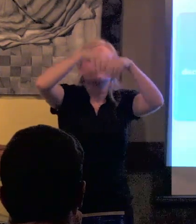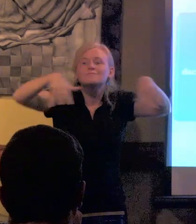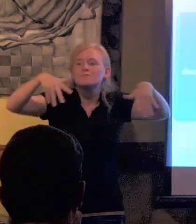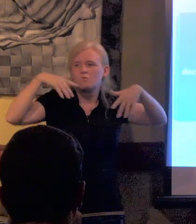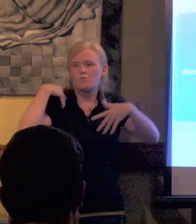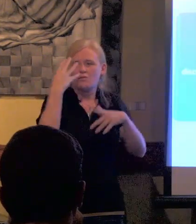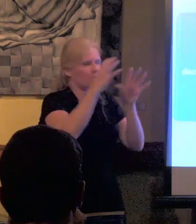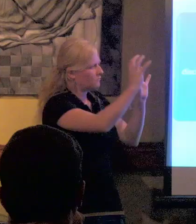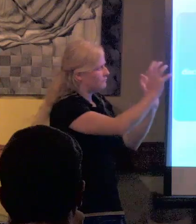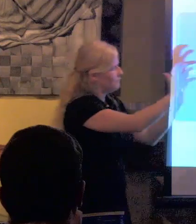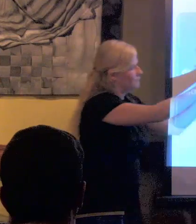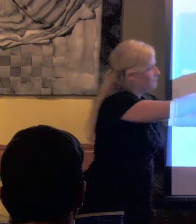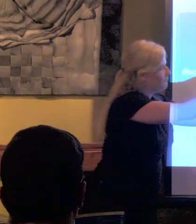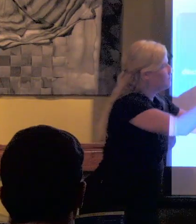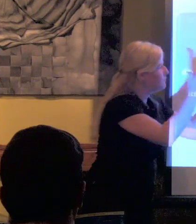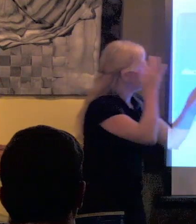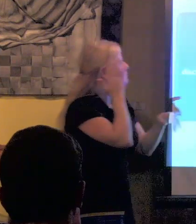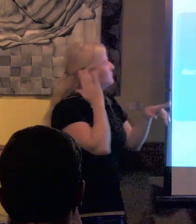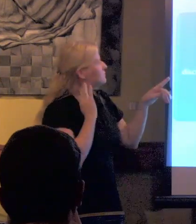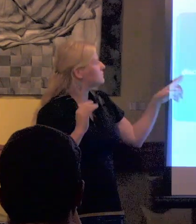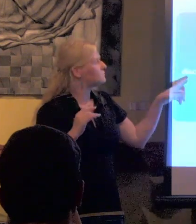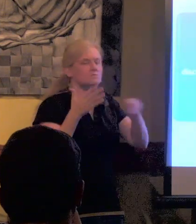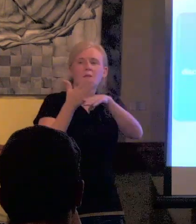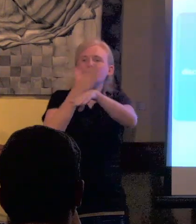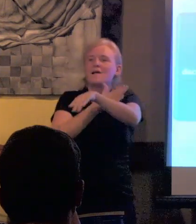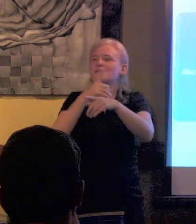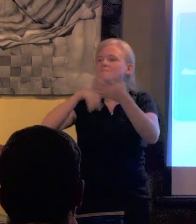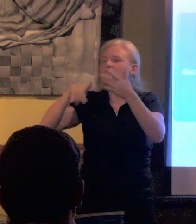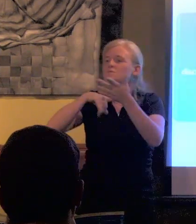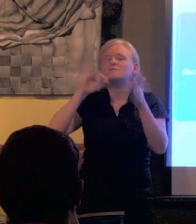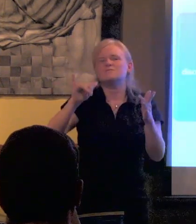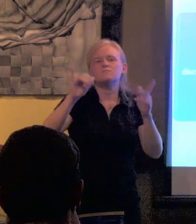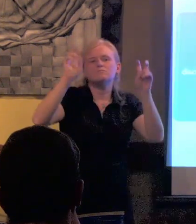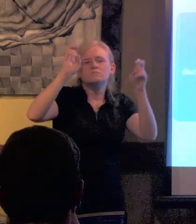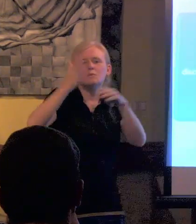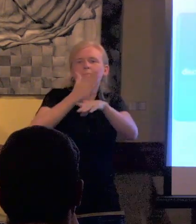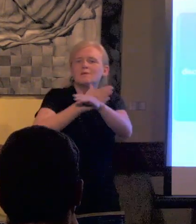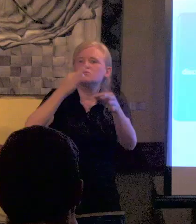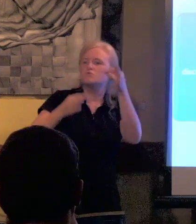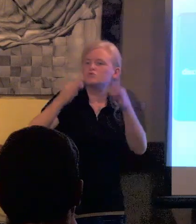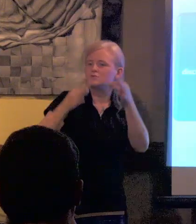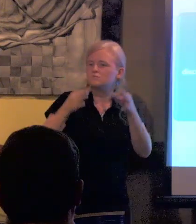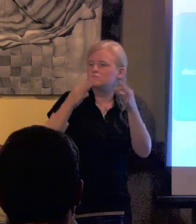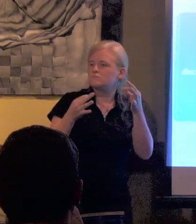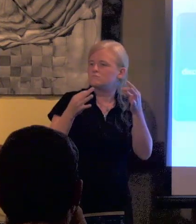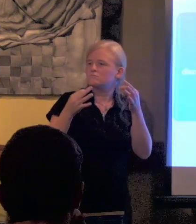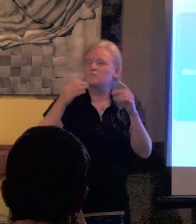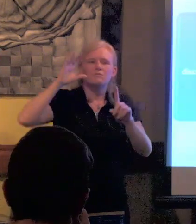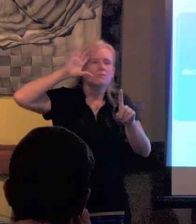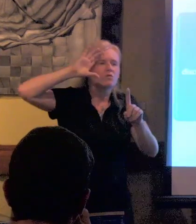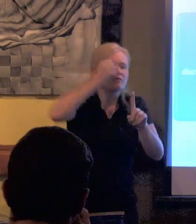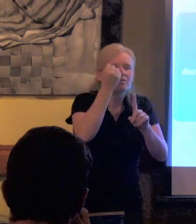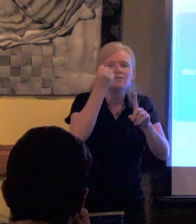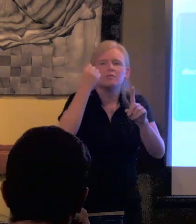Alors, je vais vous parler des formes de discrimination qui se vivent en autisme. Premièrement, de la prédiscrimination. C'est en lien